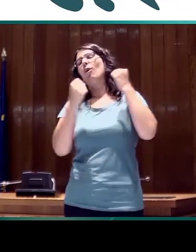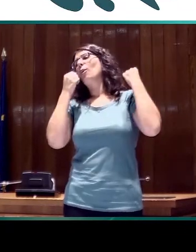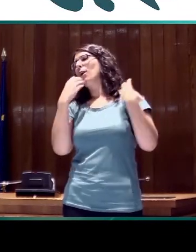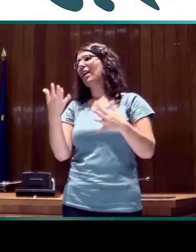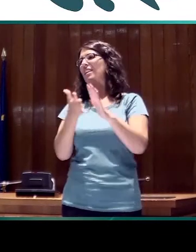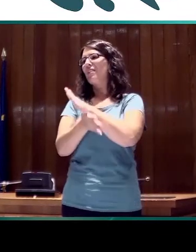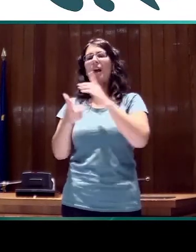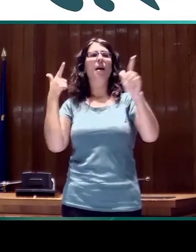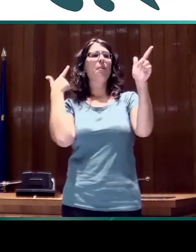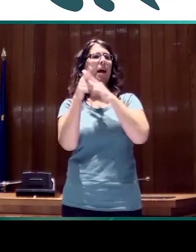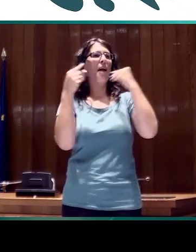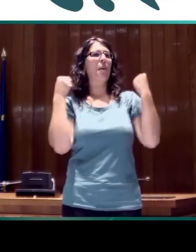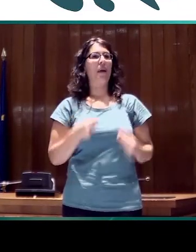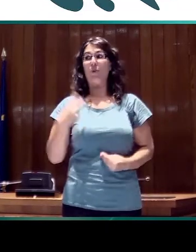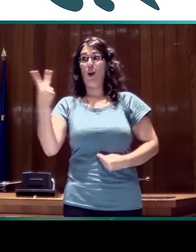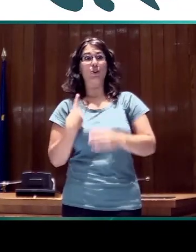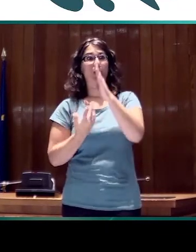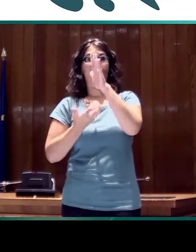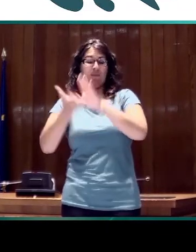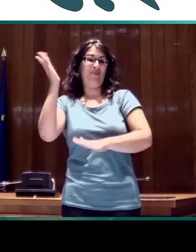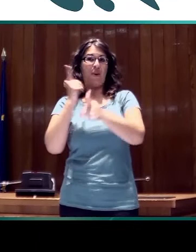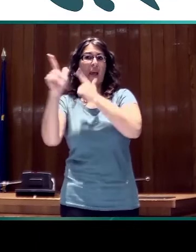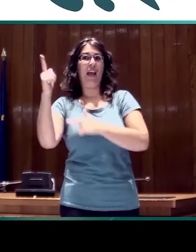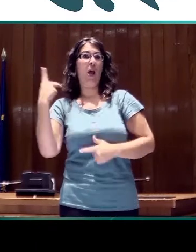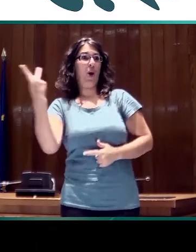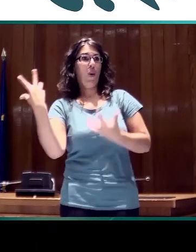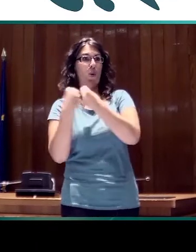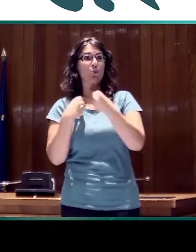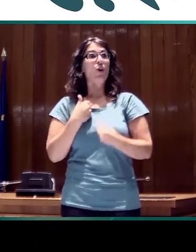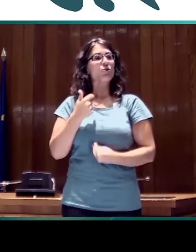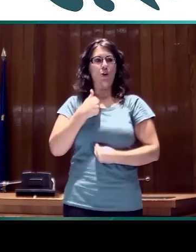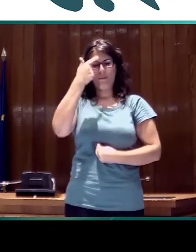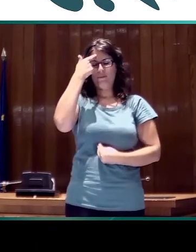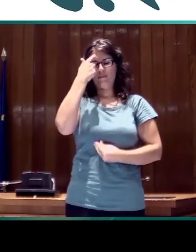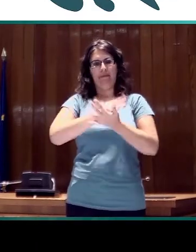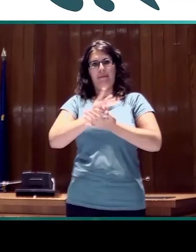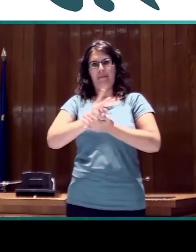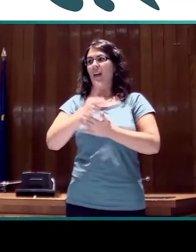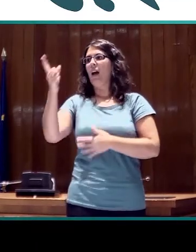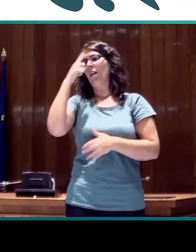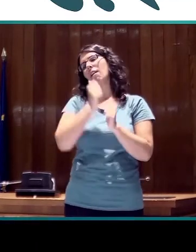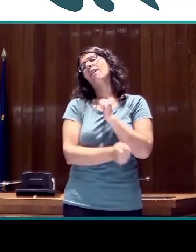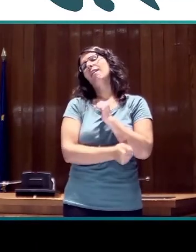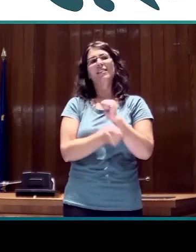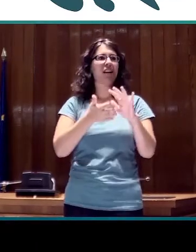clac Pero él él tiene mejor carga que yo y la verdad que hemos tenido una unos cuatro días en Nueva York muy intenso